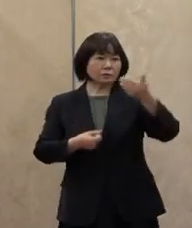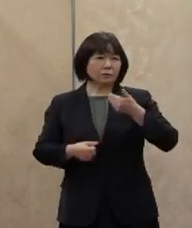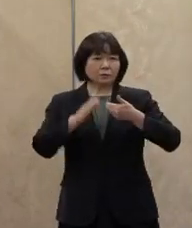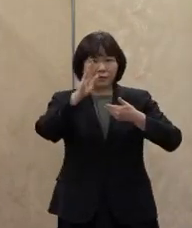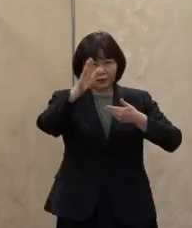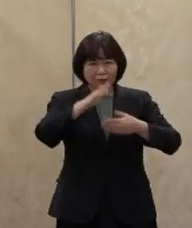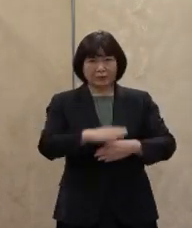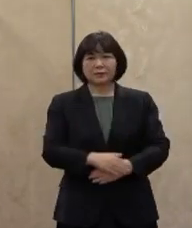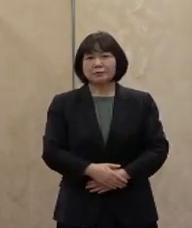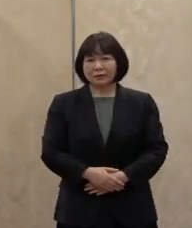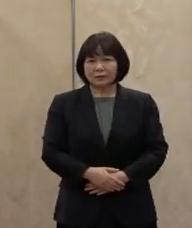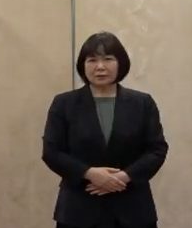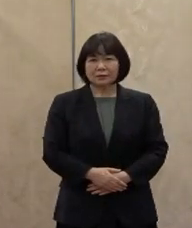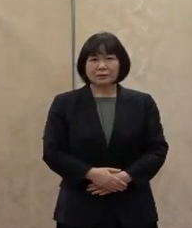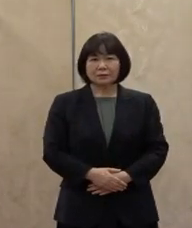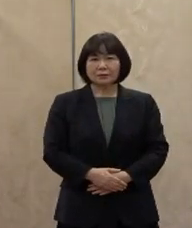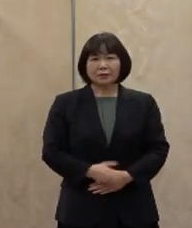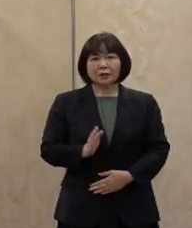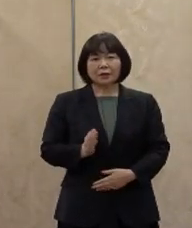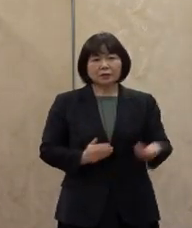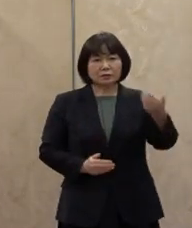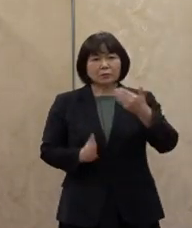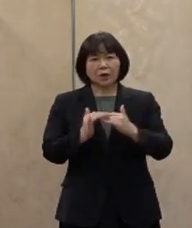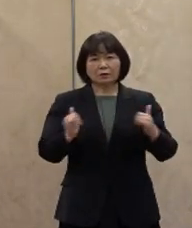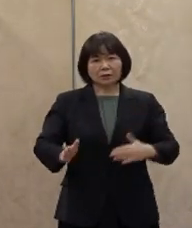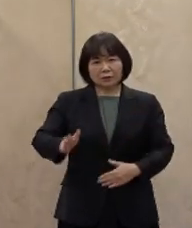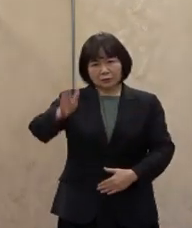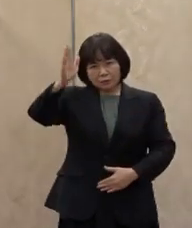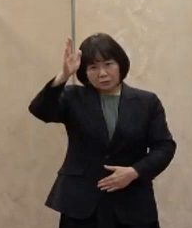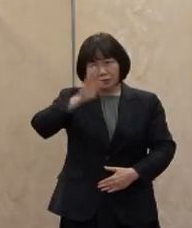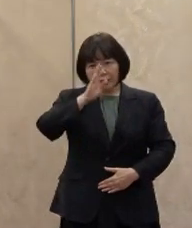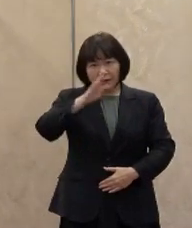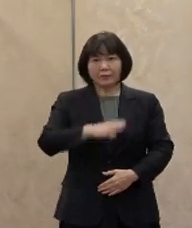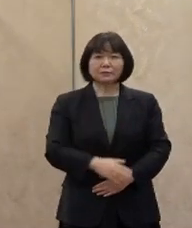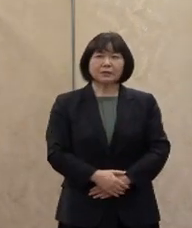いたします。それではご質問の方は挙手をお願いいたします。